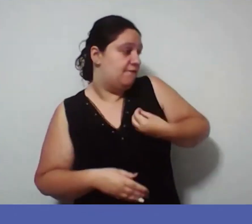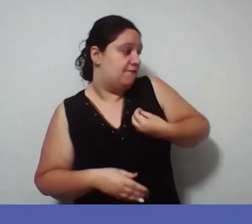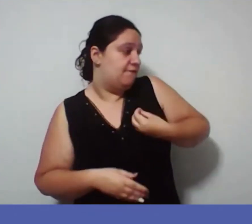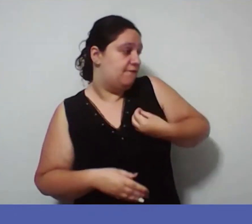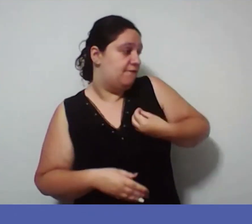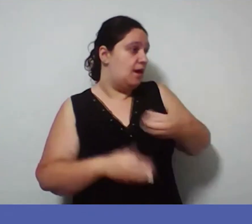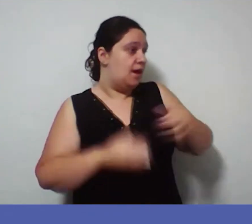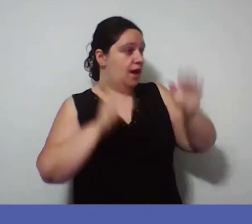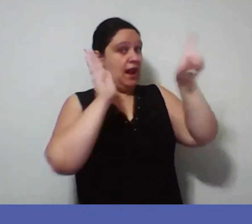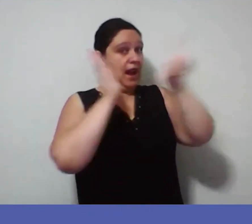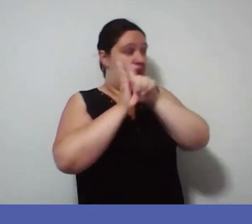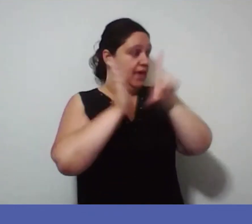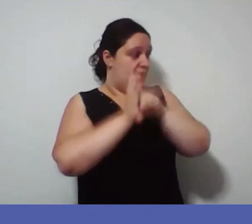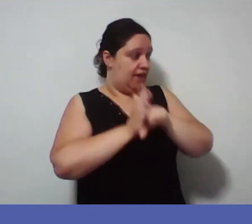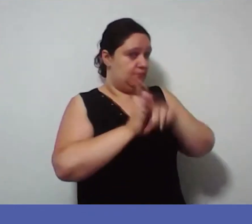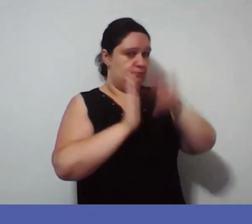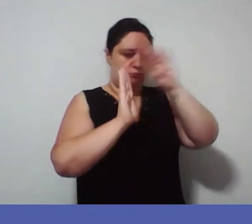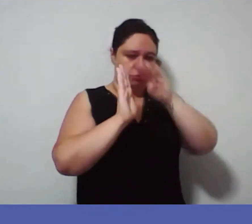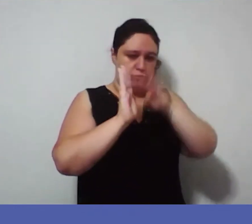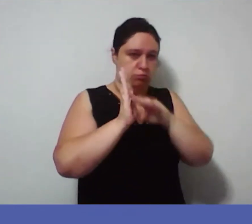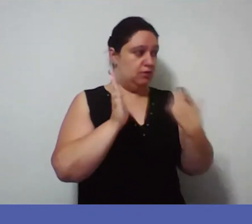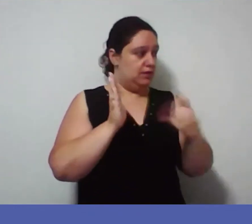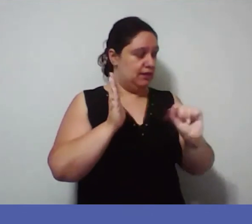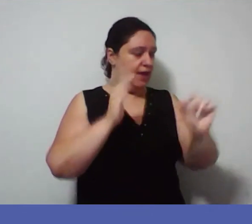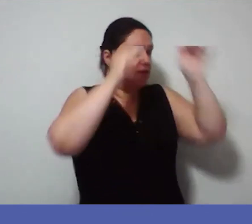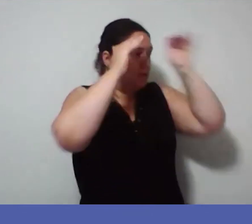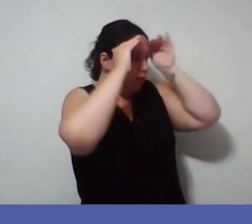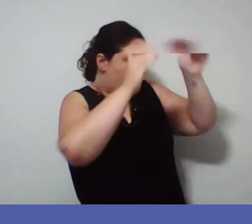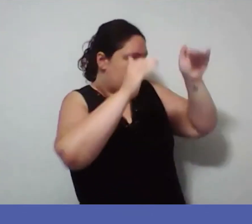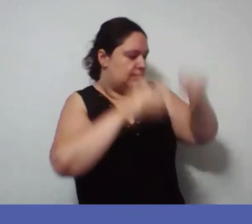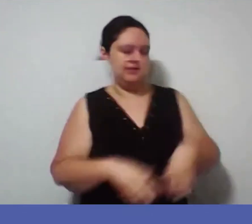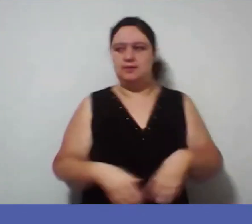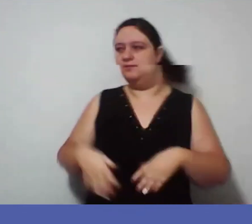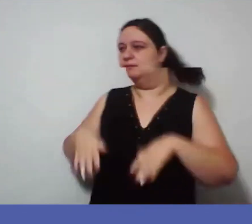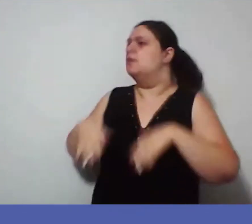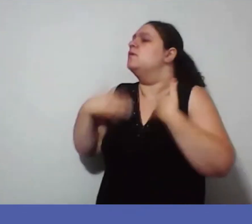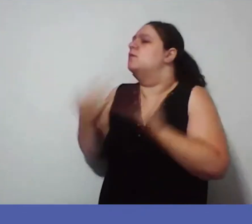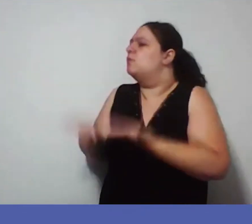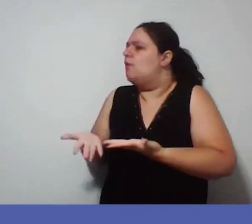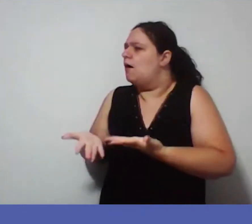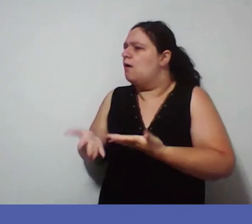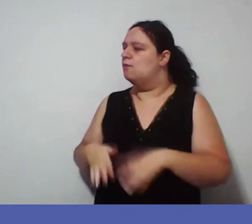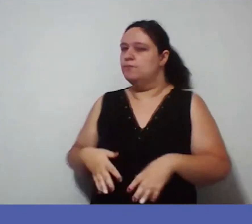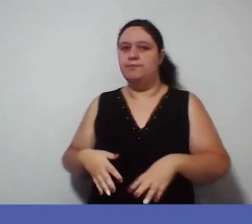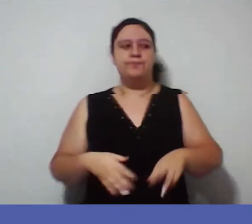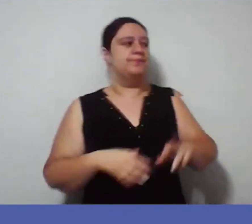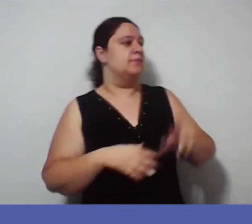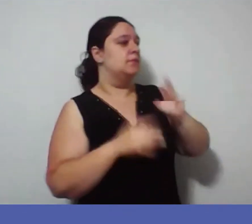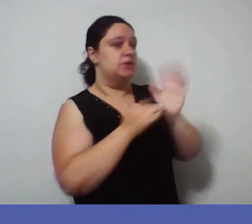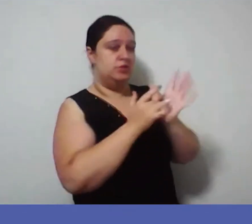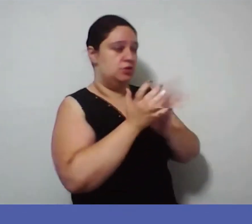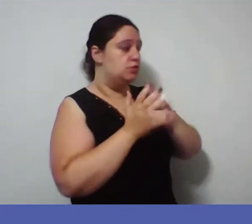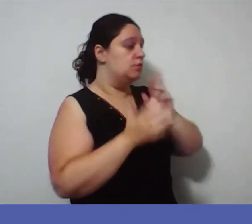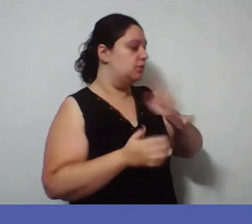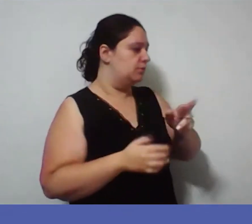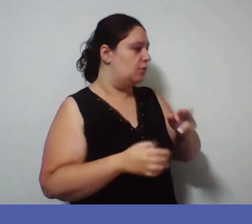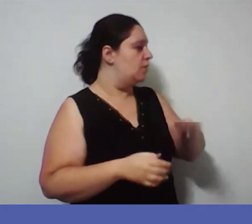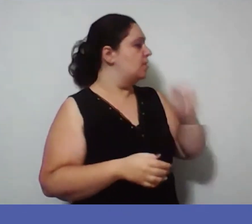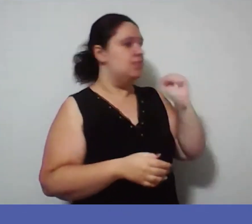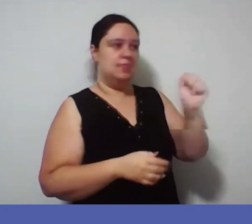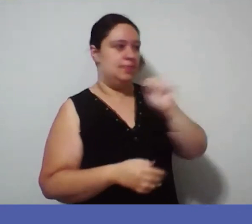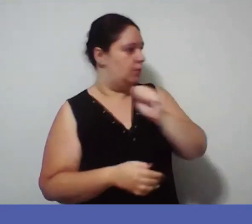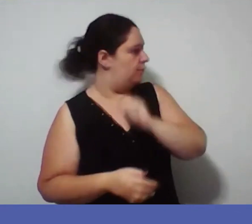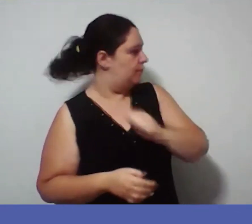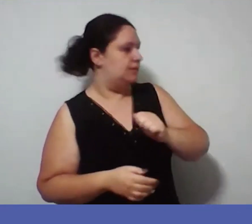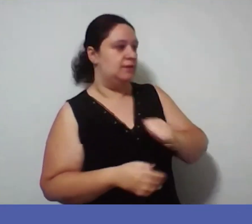mandamentos. E ele lhe perguntou: quais? Respondeu Jesus: não matarás, não adulterarás,